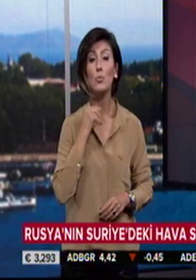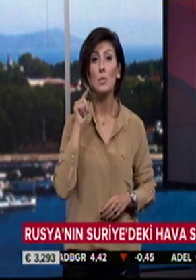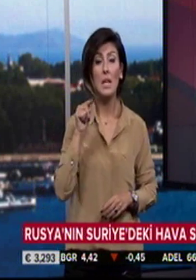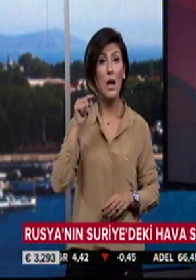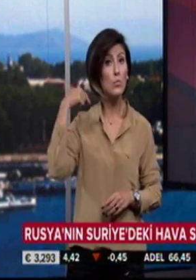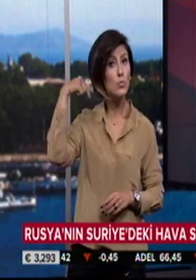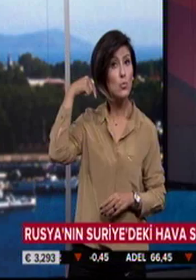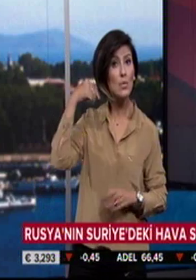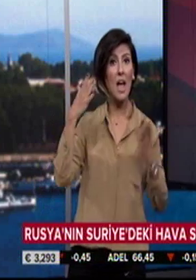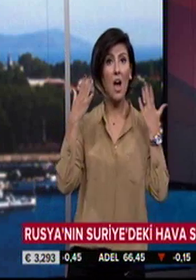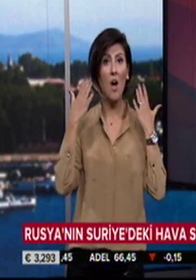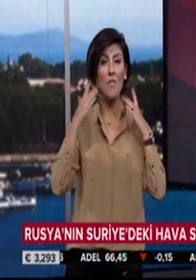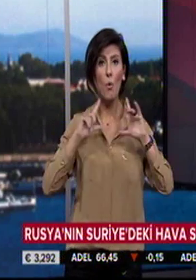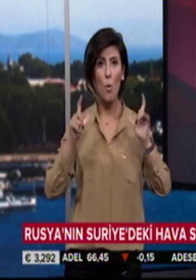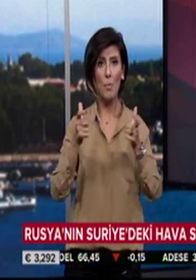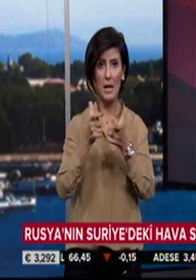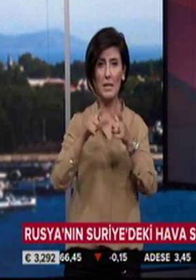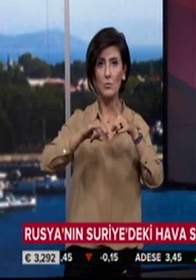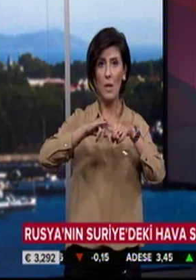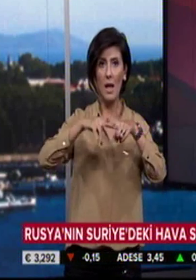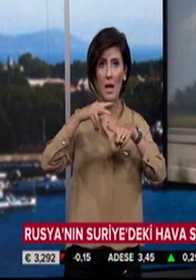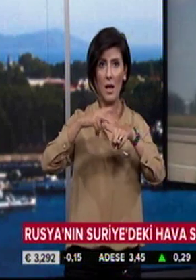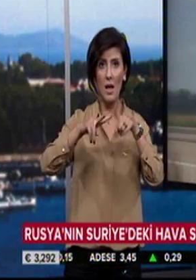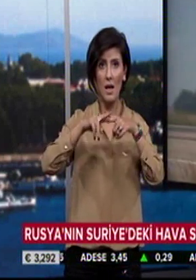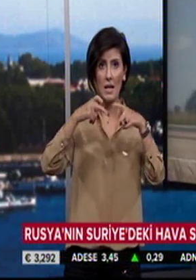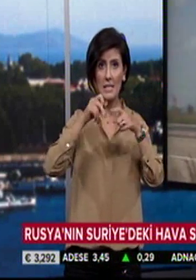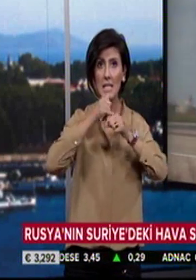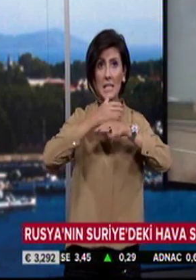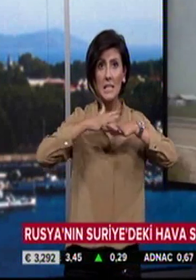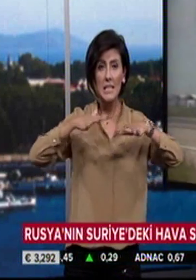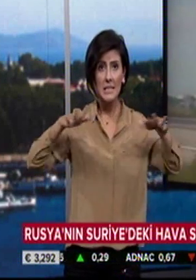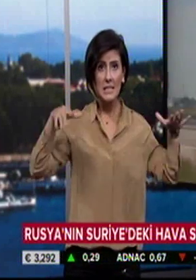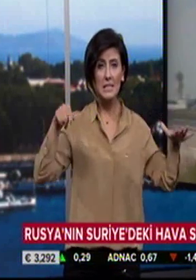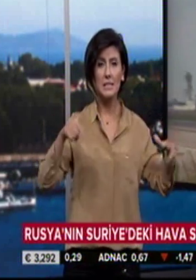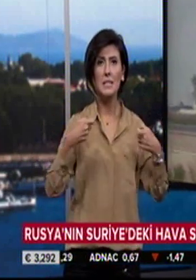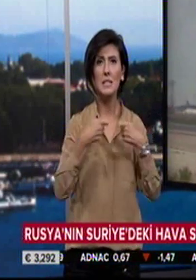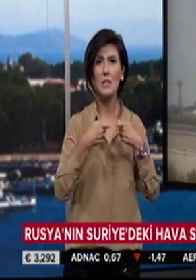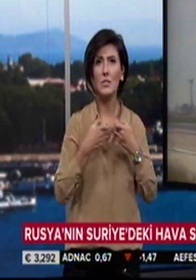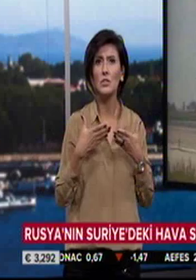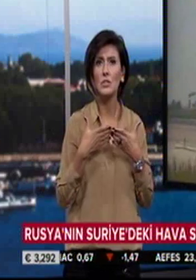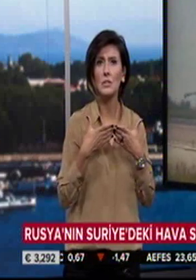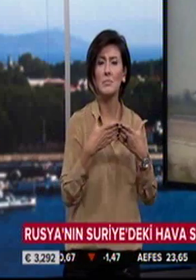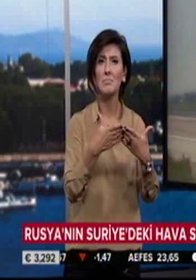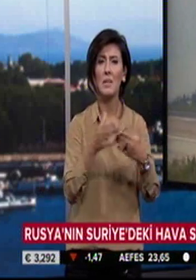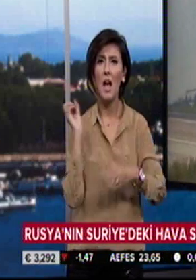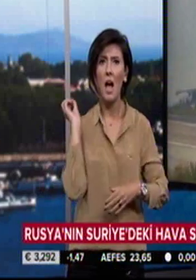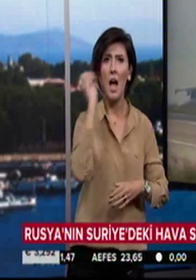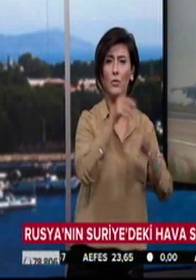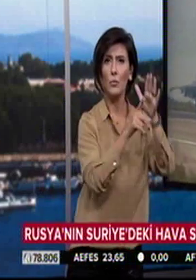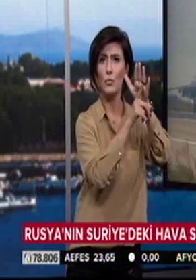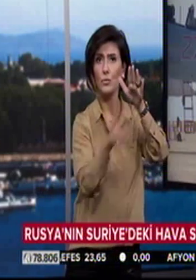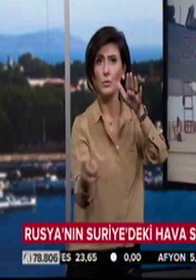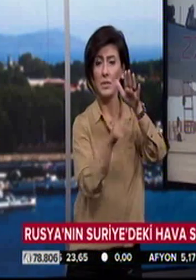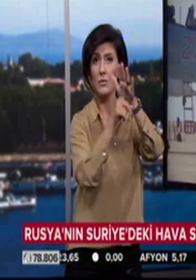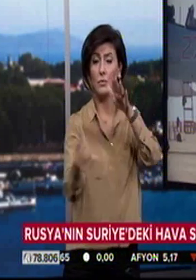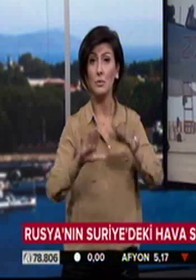Rusya'nın Suriye'deki hava operasyonlarının ve Hazar Denizi'ndeki savaş gemilerinden atılan füzelerin